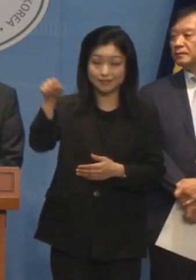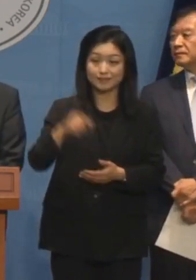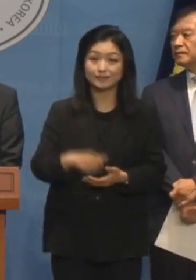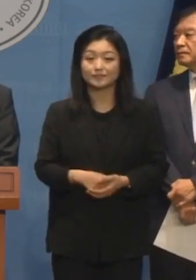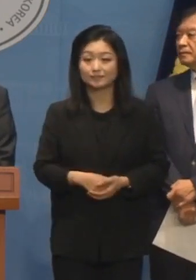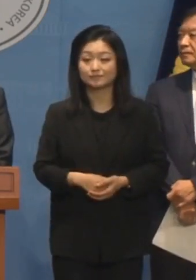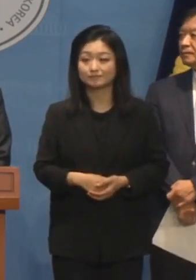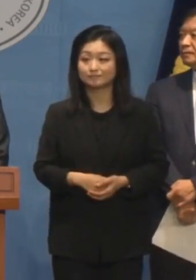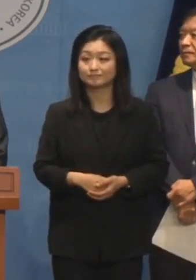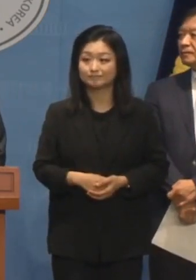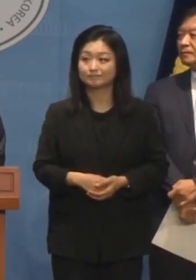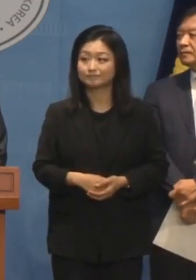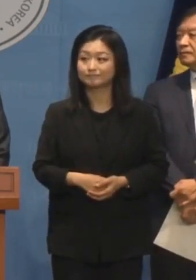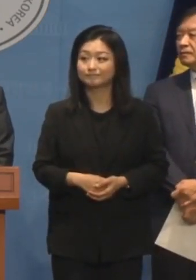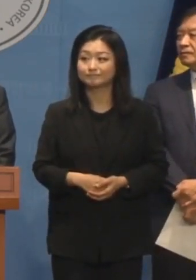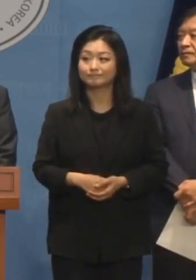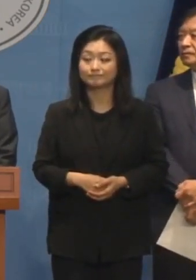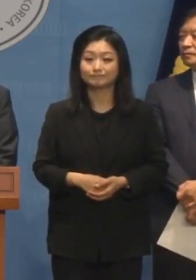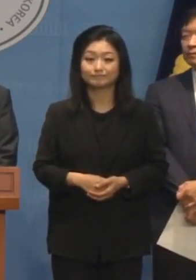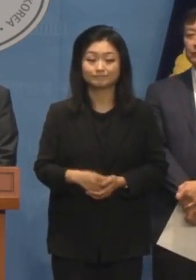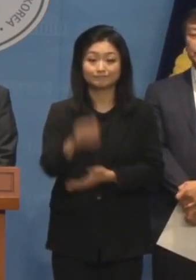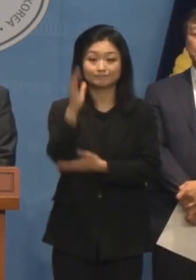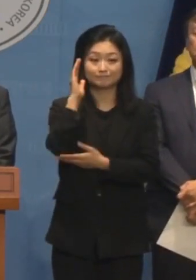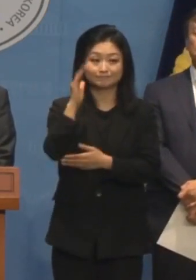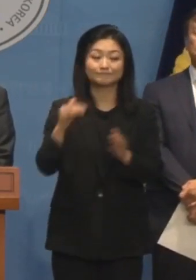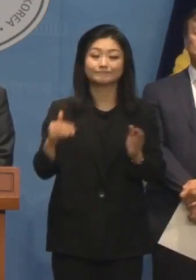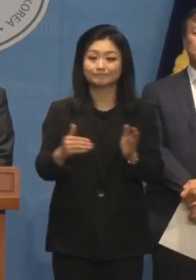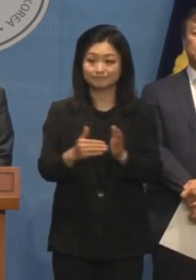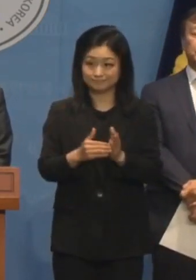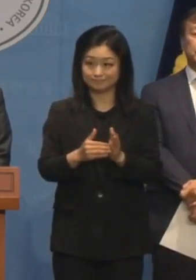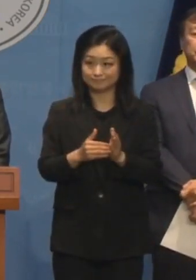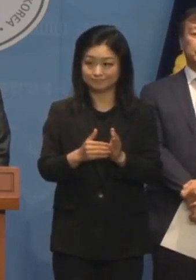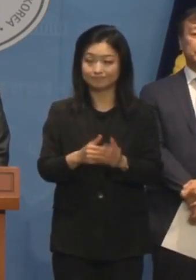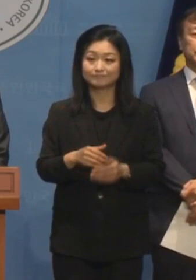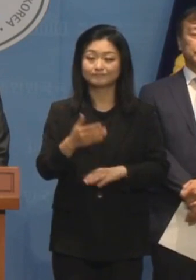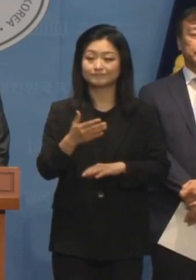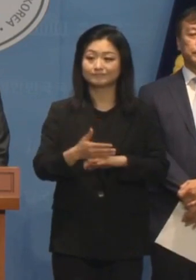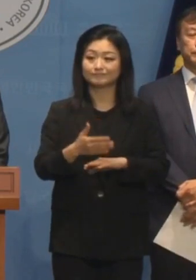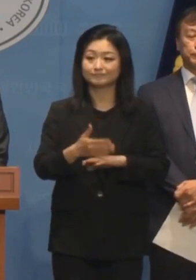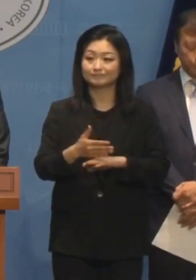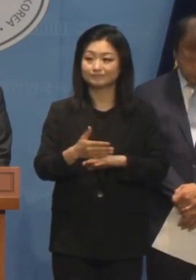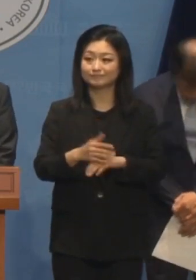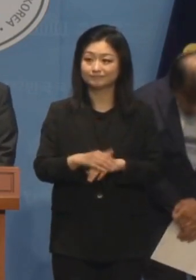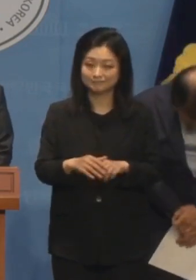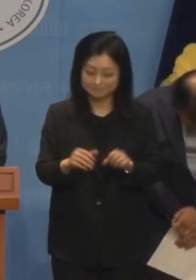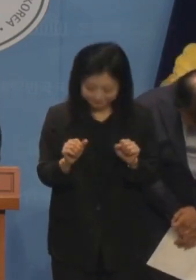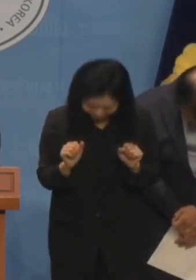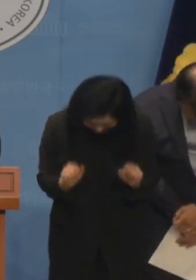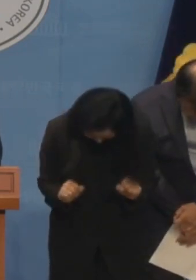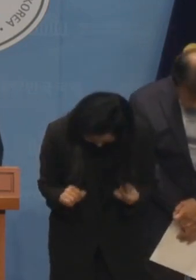예, 알겠습니다. 그러면은 이것으로서 기자회견을 마치겠습니다. 감사합니다.